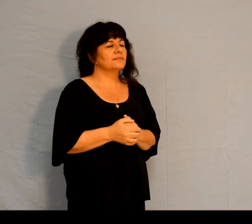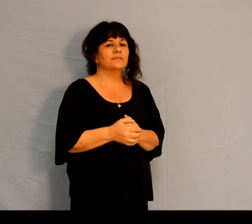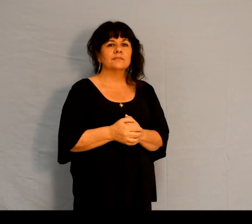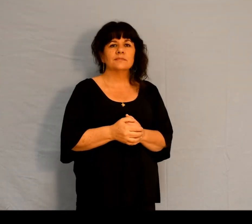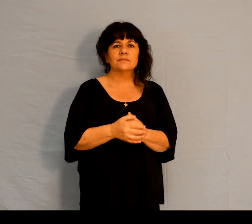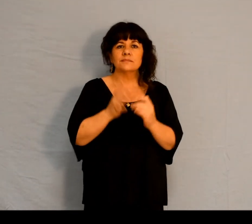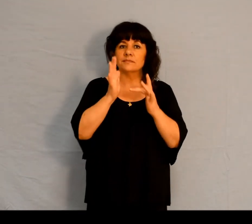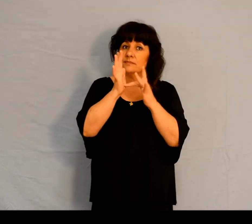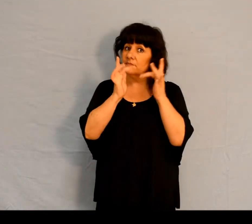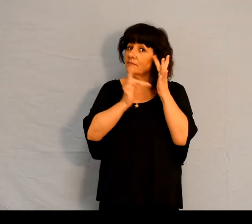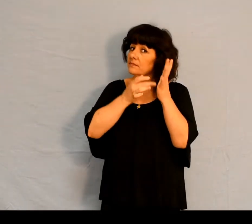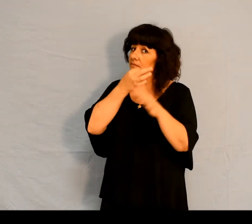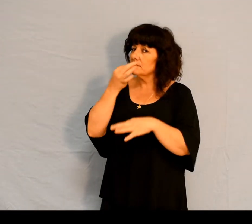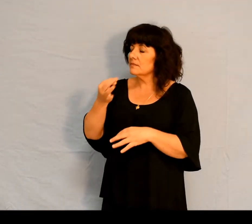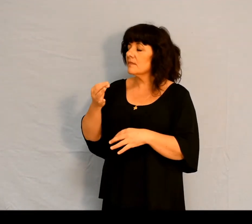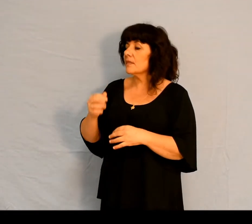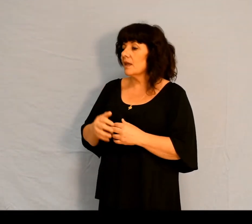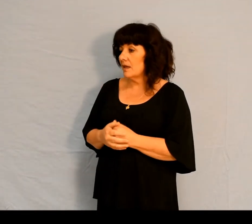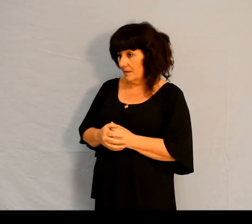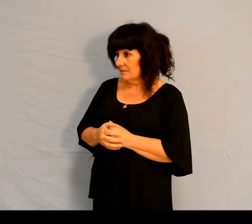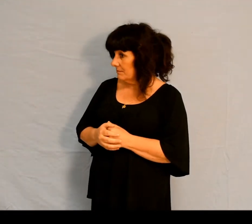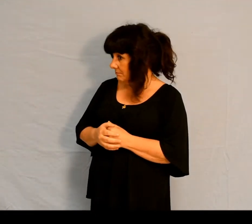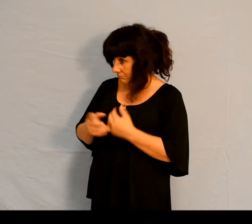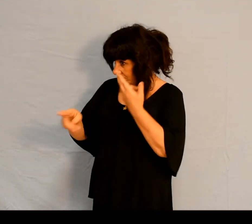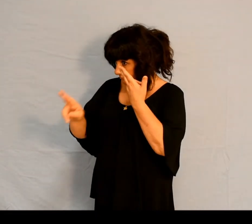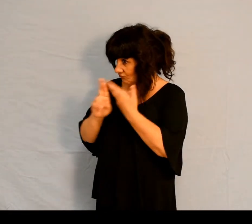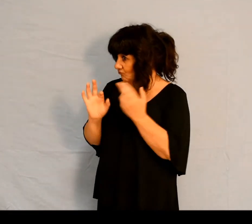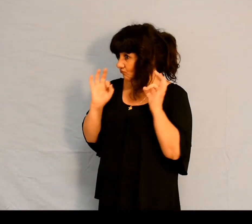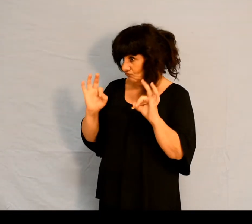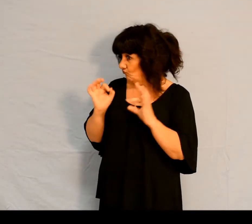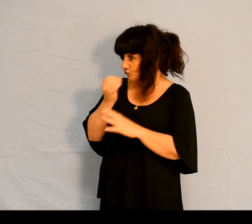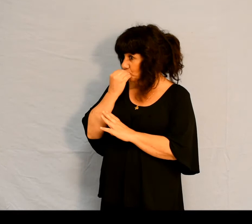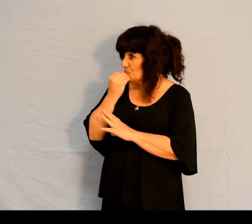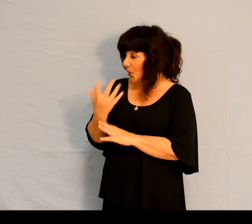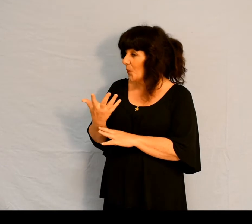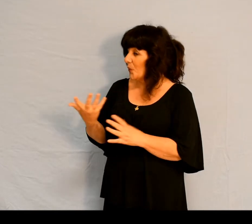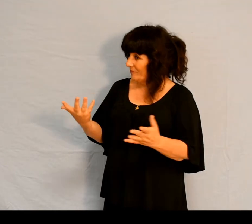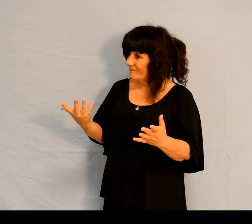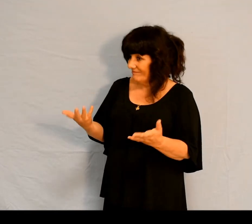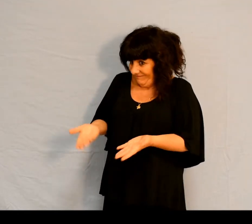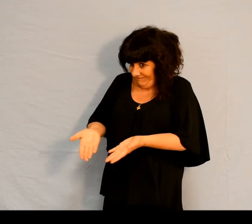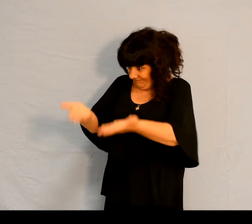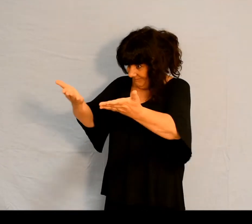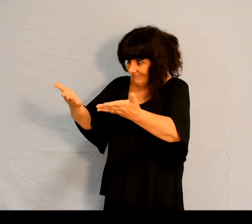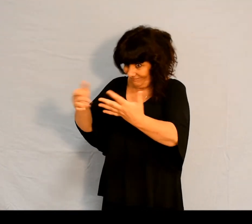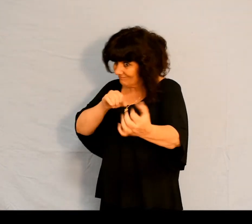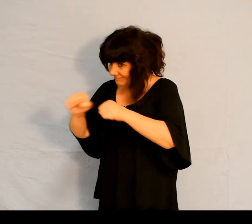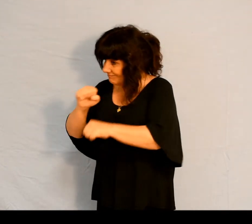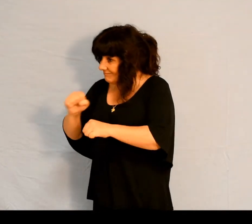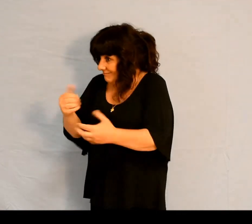Jésus lui dit : « Tu as répondu correctement. Fais ainsi et tu vivras. »